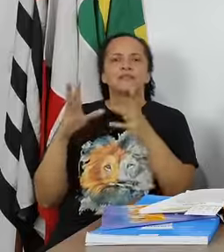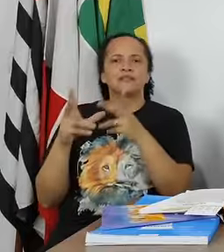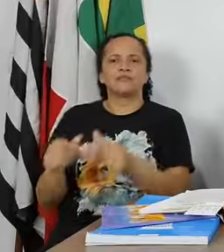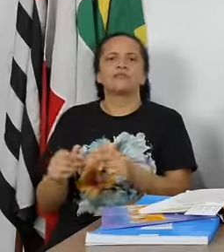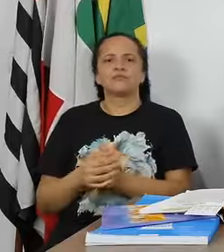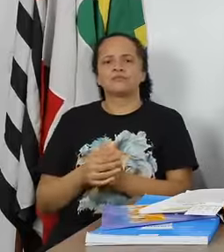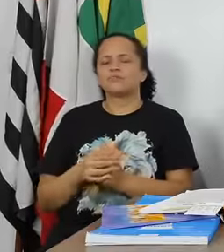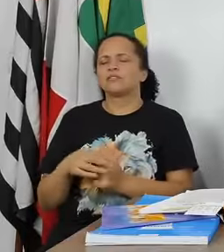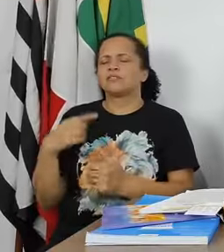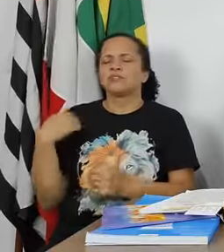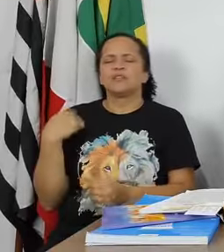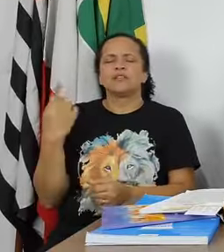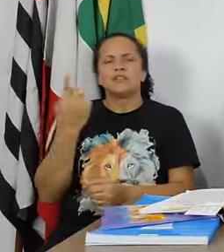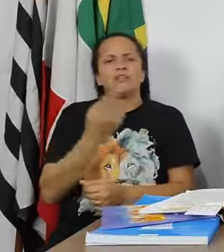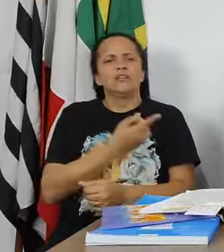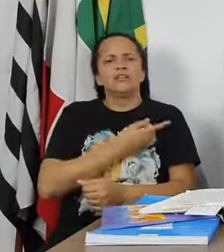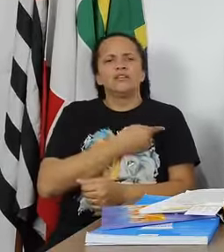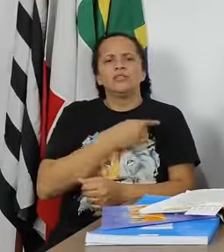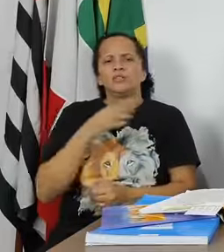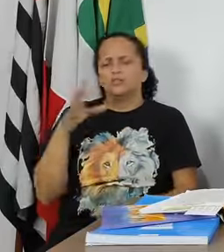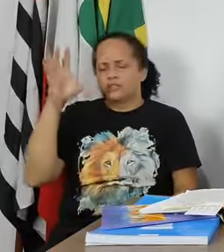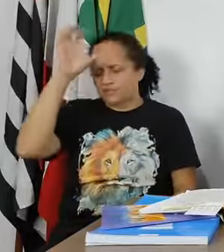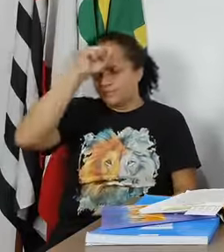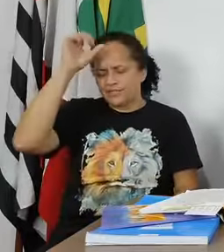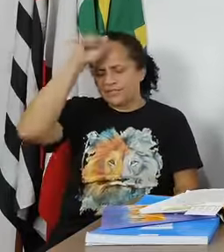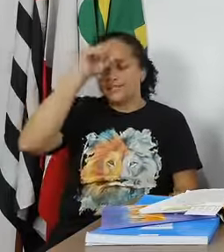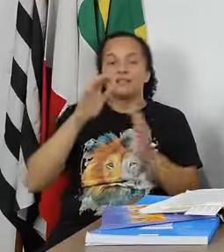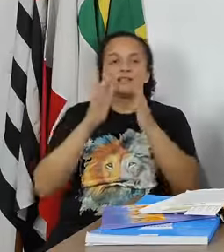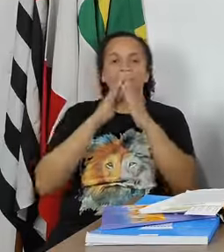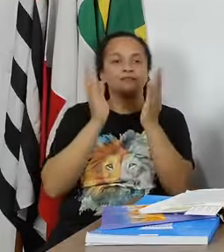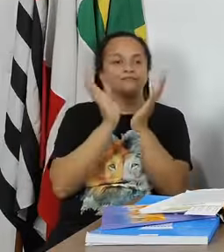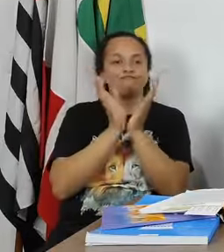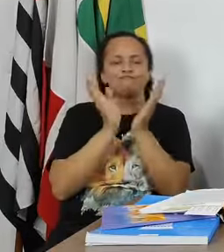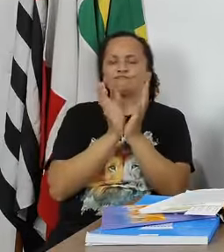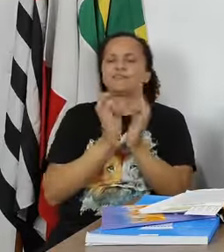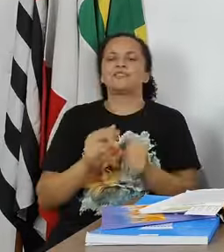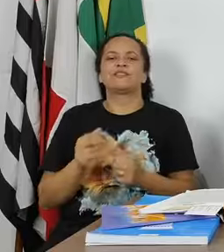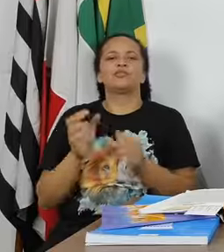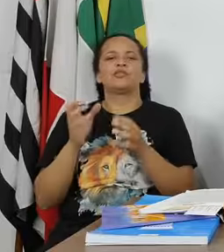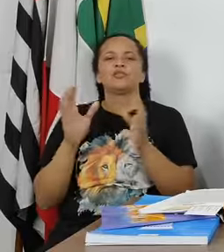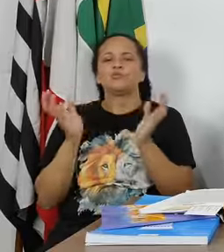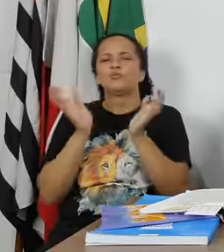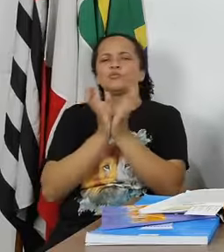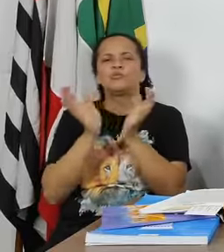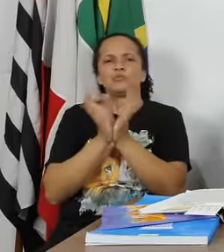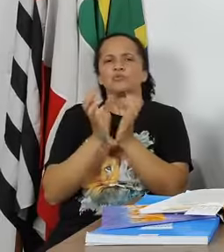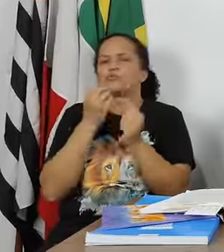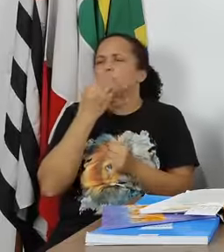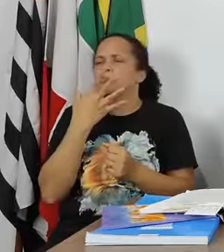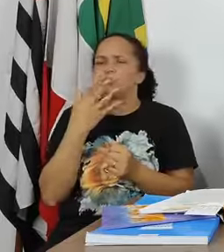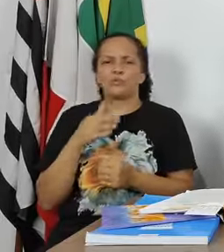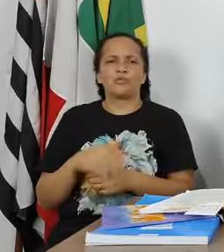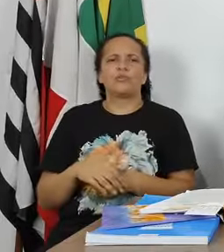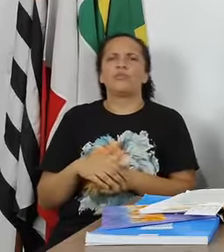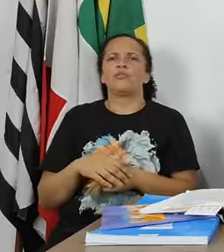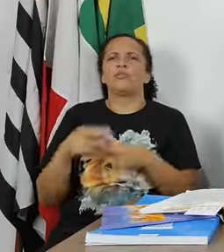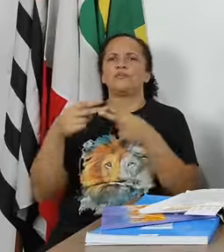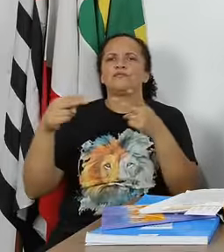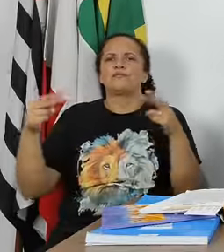as lições que nós temos praticado na nossa célula, a célula 4 de casais. Tivemos um encerramento semana passada, foi bênção, com